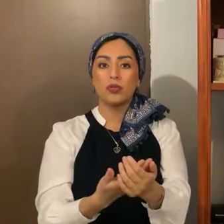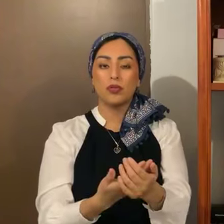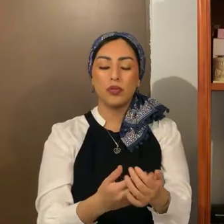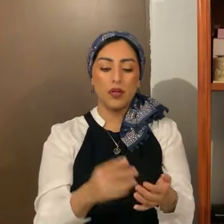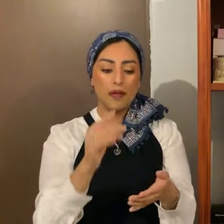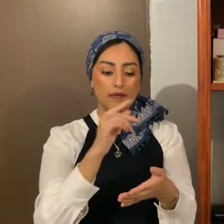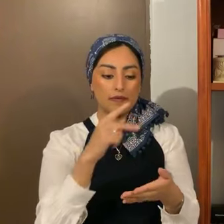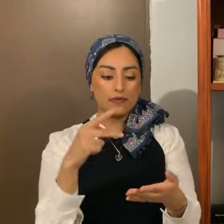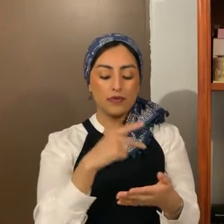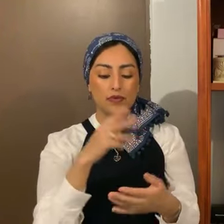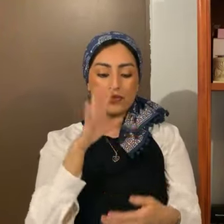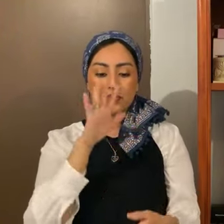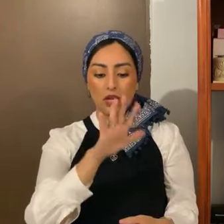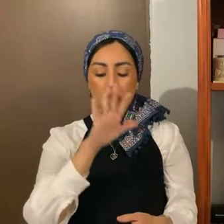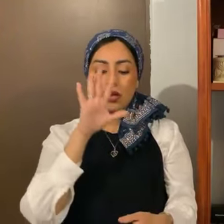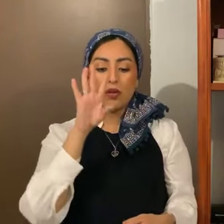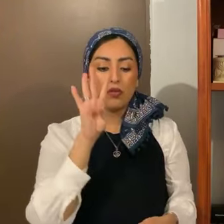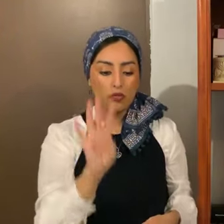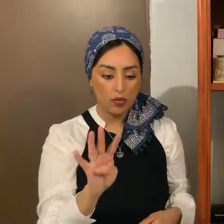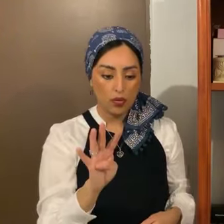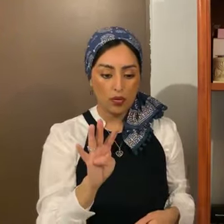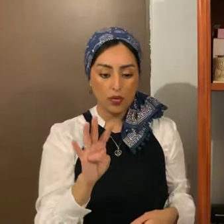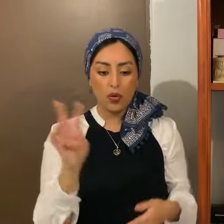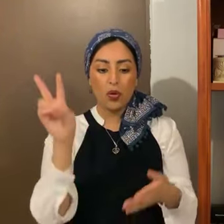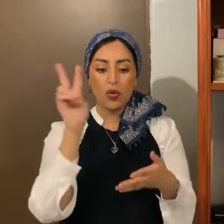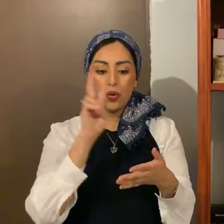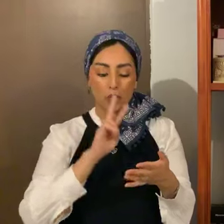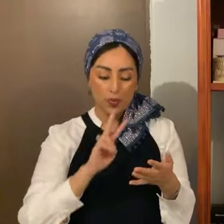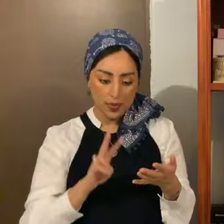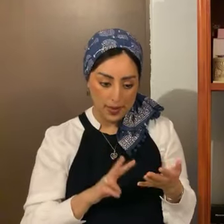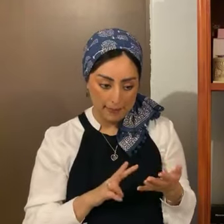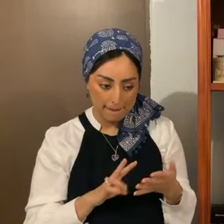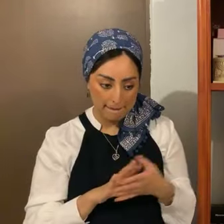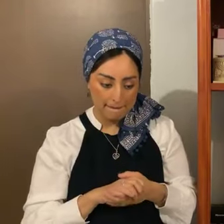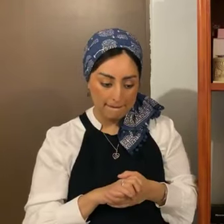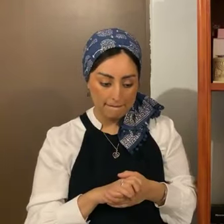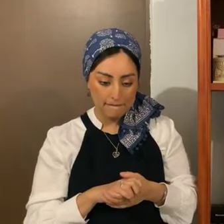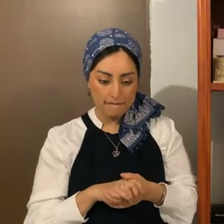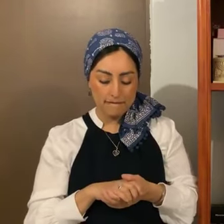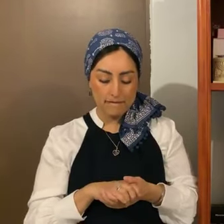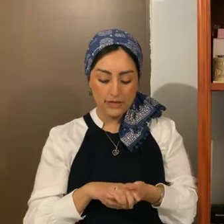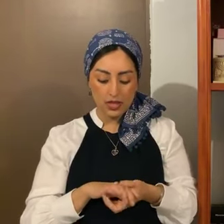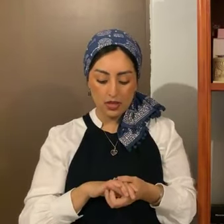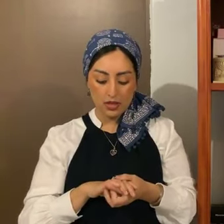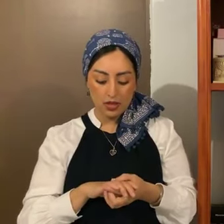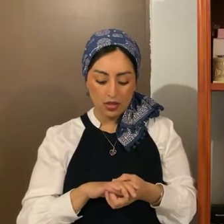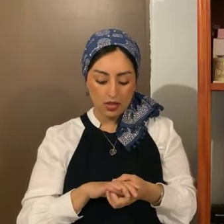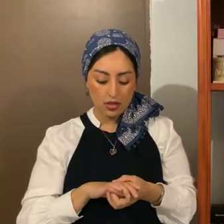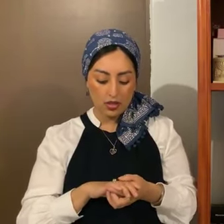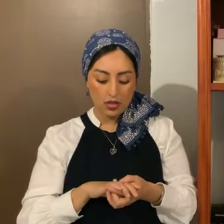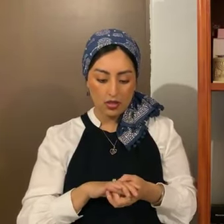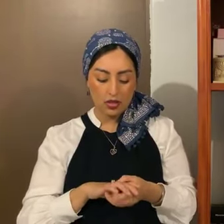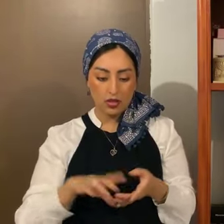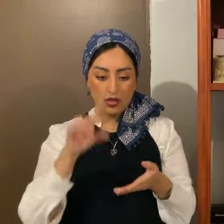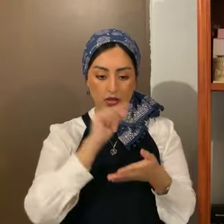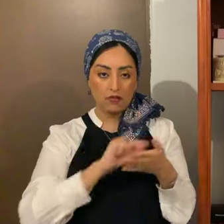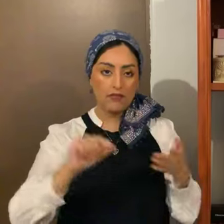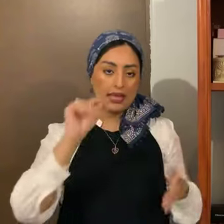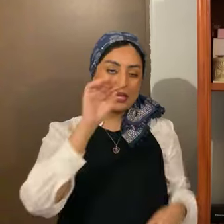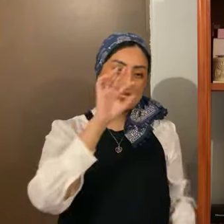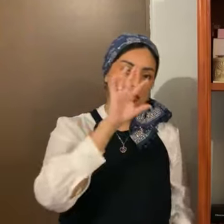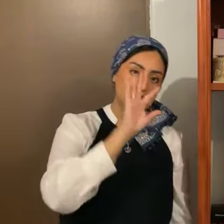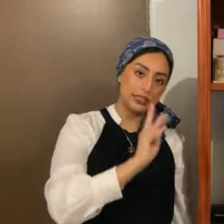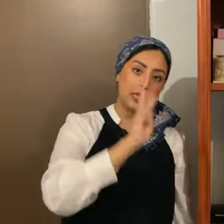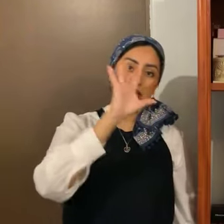vamos a ir al Salmo 54 y vamos a leer, muy bien, el verso 6 y